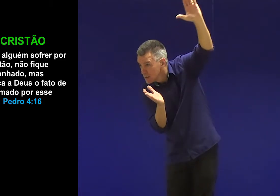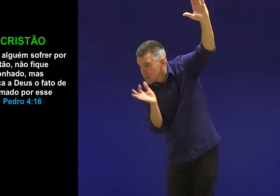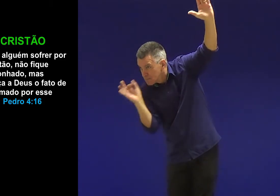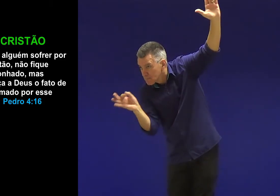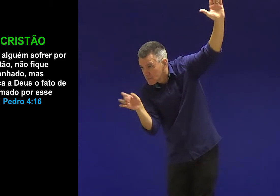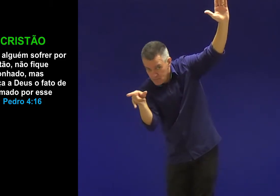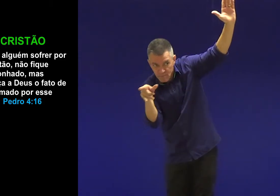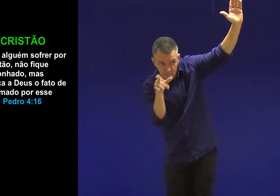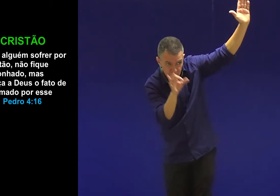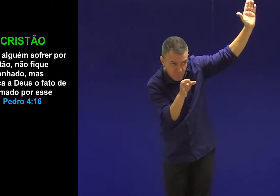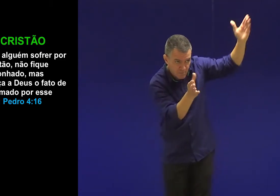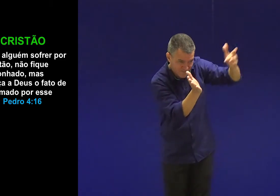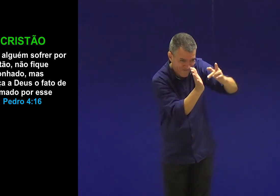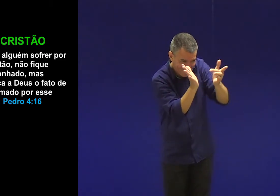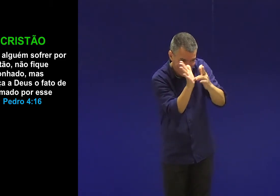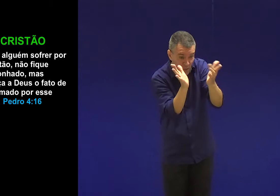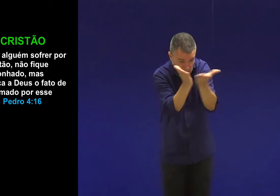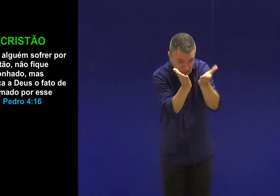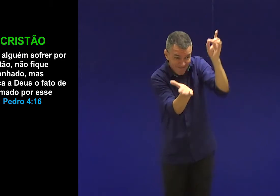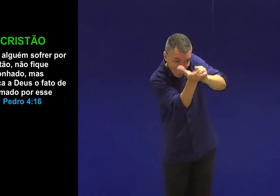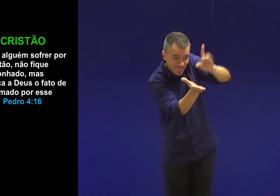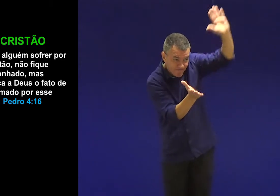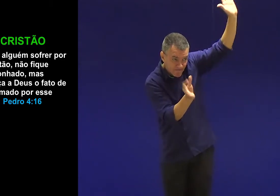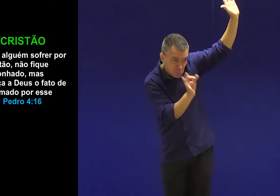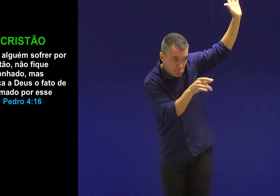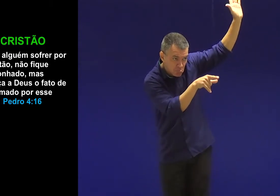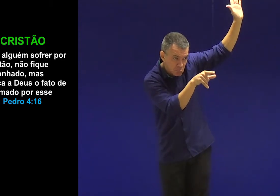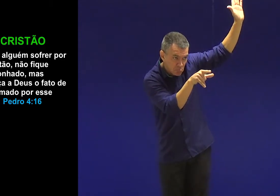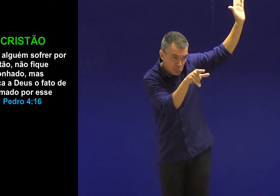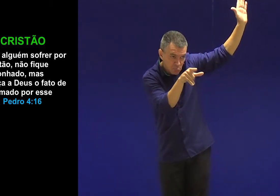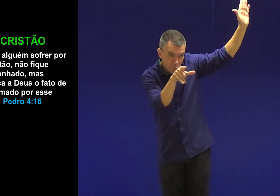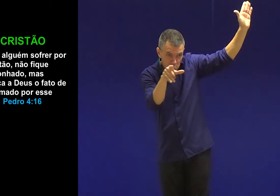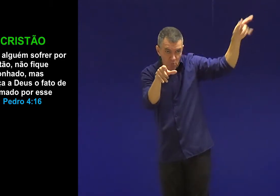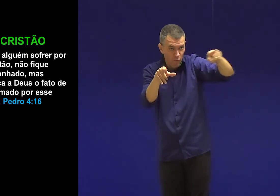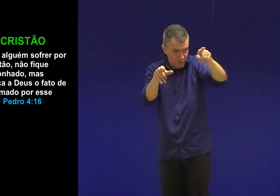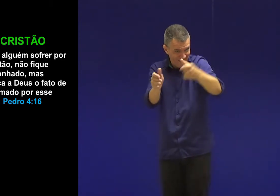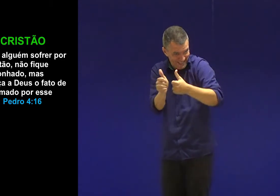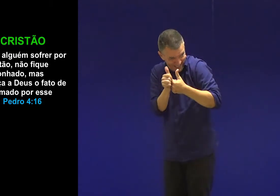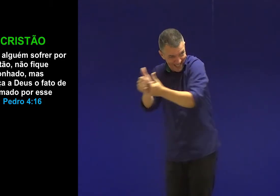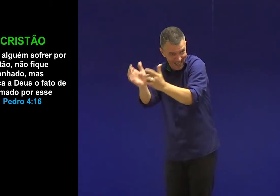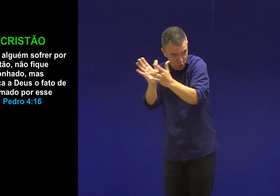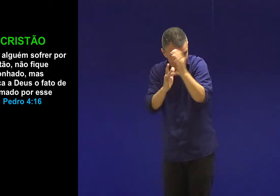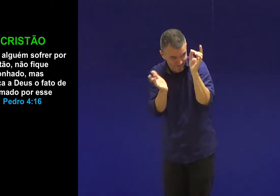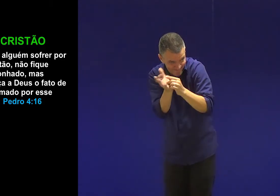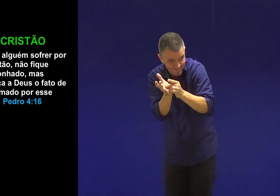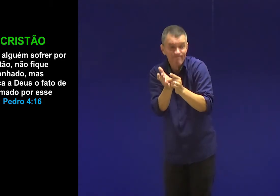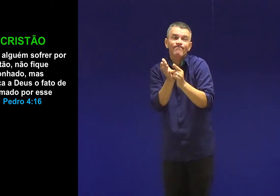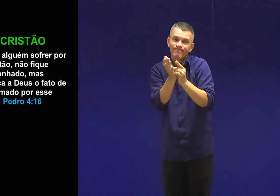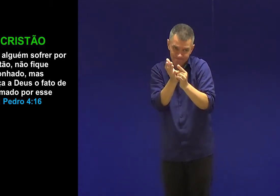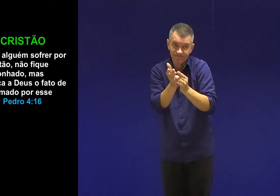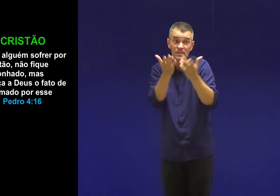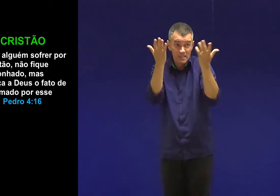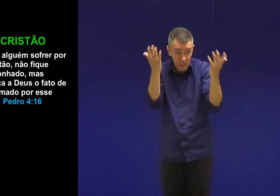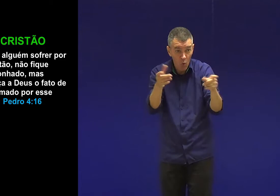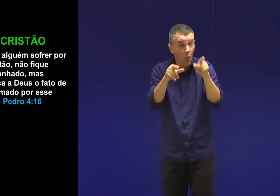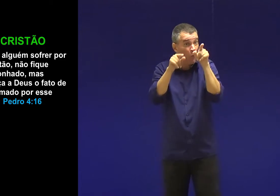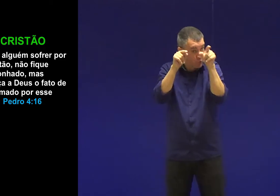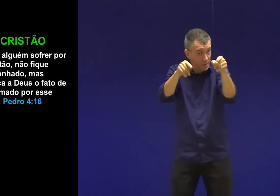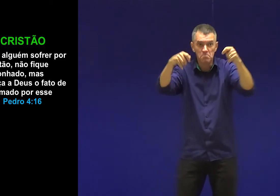Mas você é cristão verdadeiro? Você é cristão de verdade mesmo? Não, eu sou cristão, sou sim. Você segue a Jesus verdadeiramente?